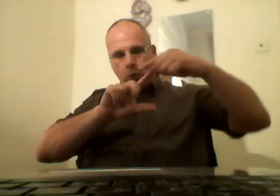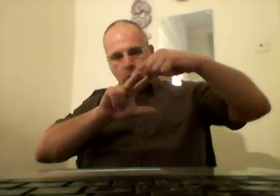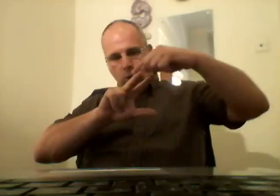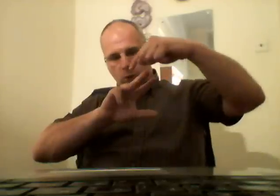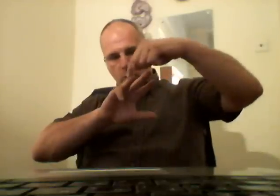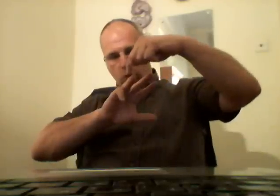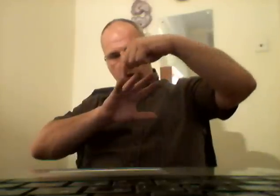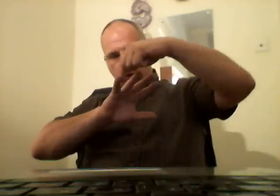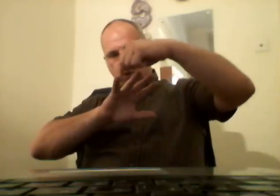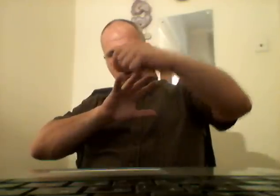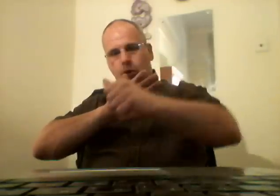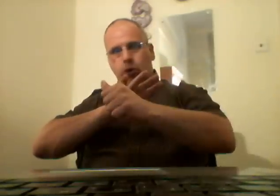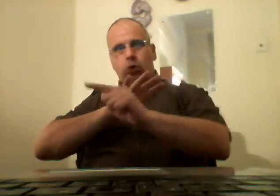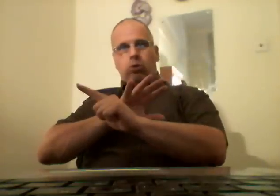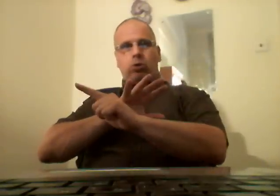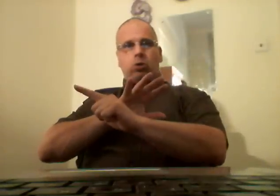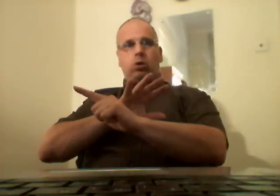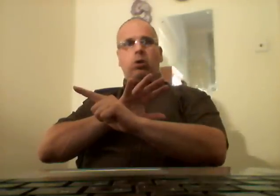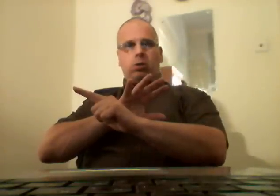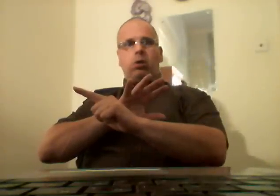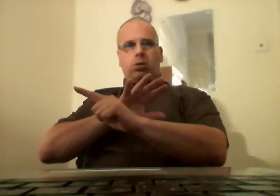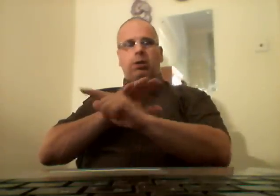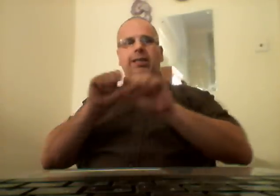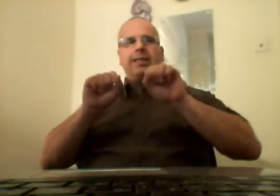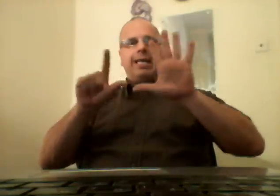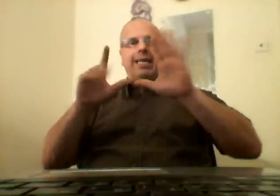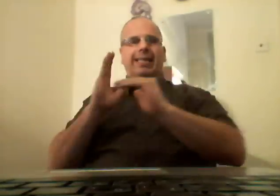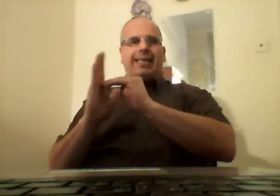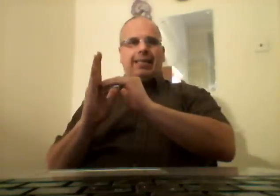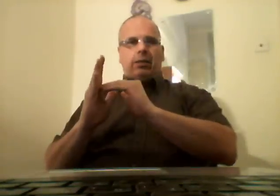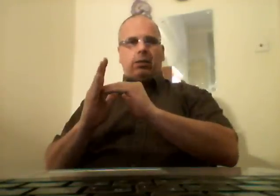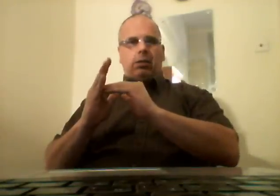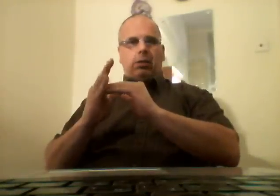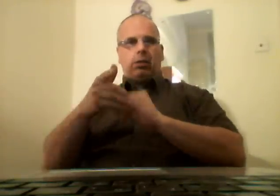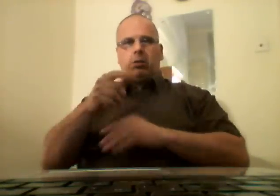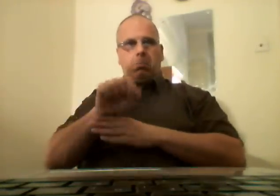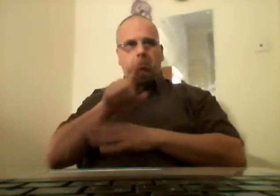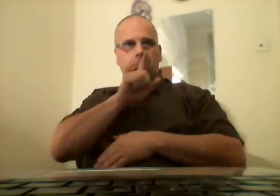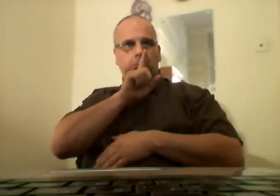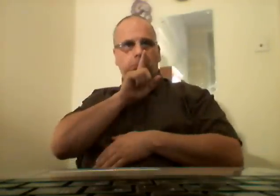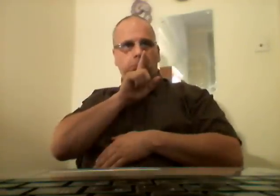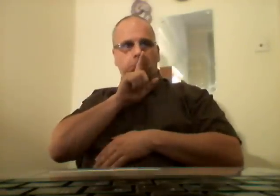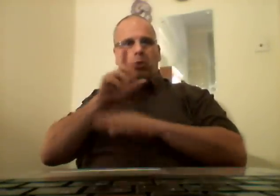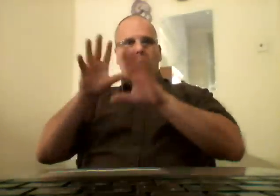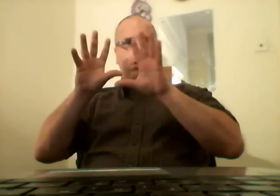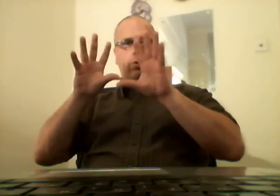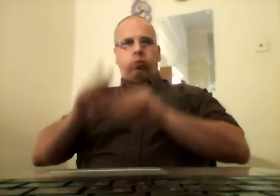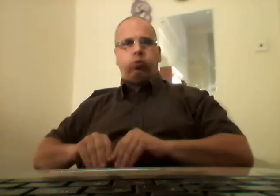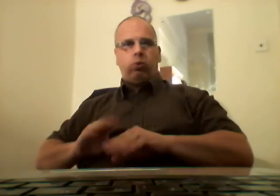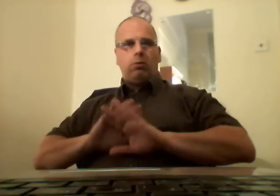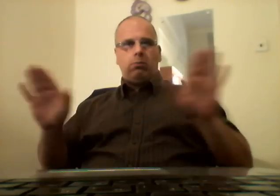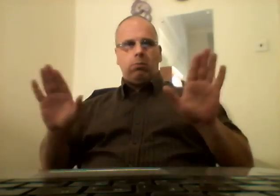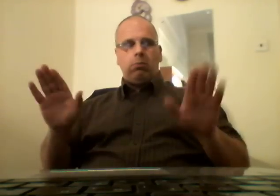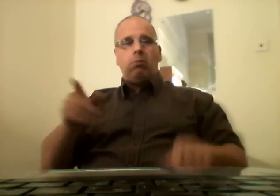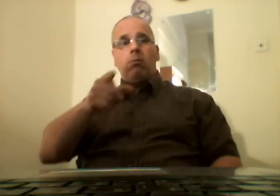bogyókat csináltak, és akkor volt egy kis patlalka az egésznek, és akkor tudod ilyen, és aztán oké, és akkor